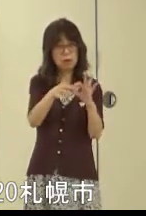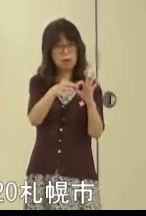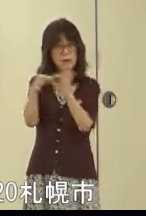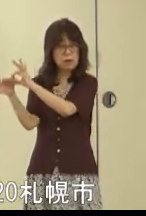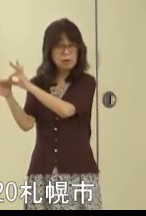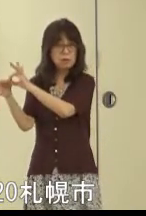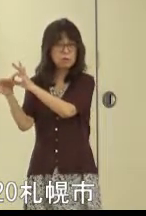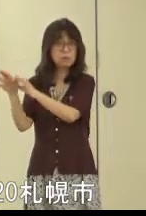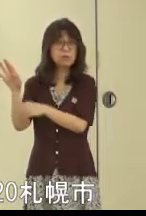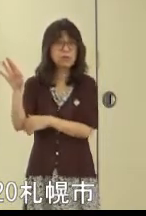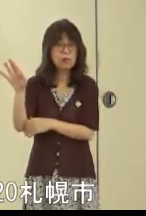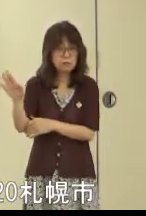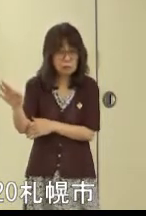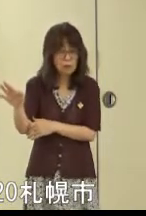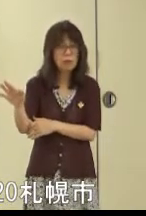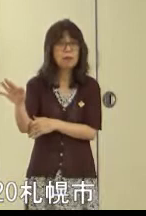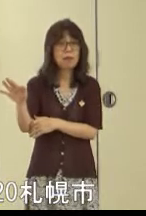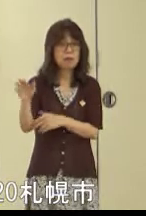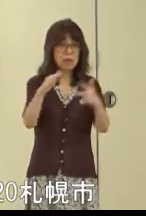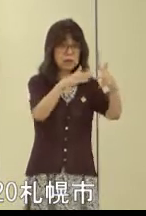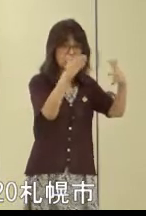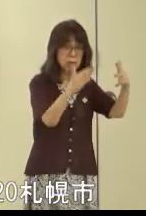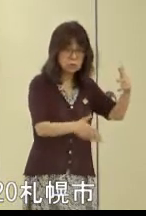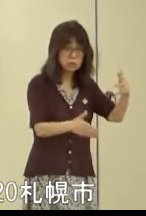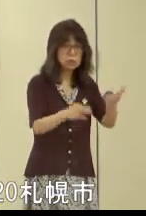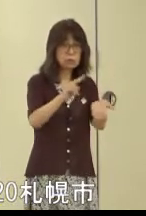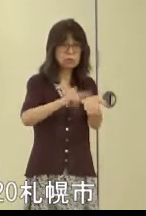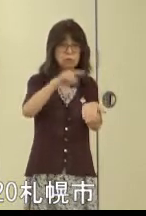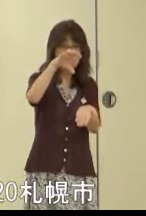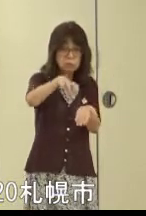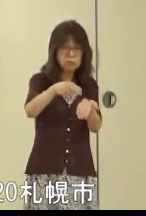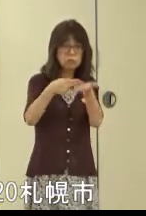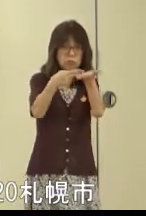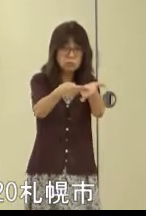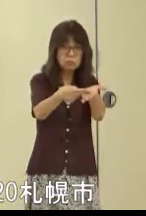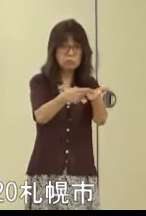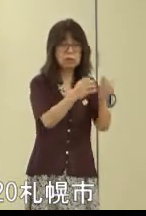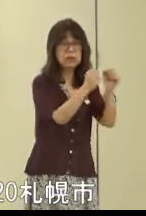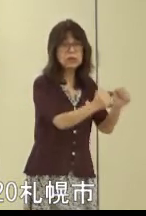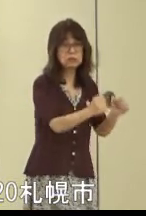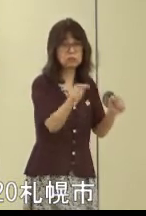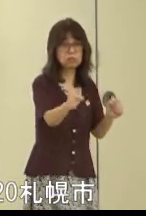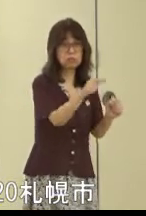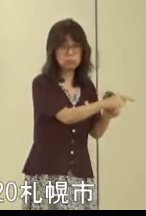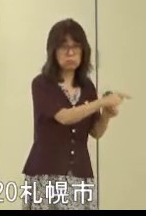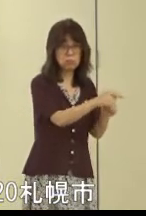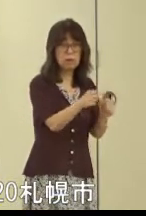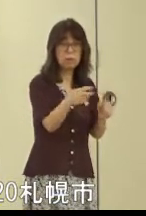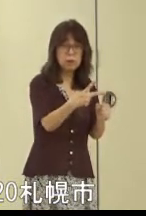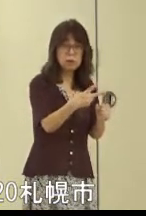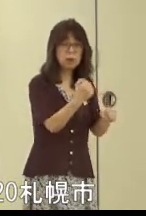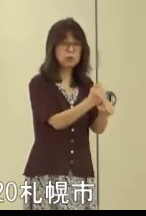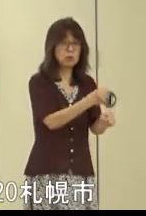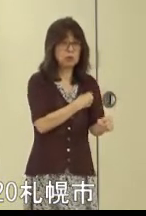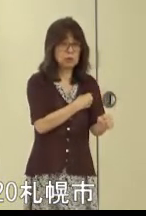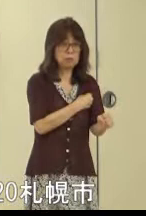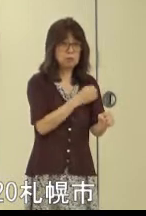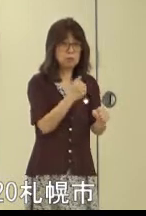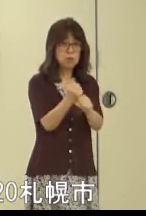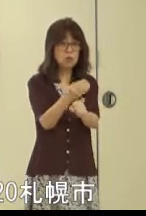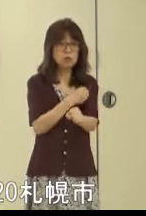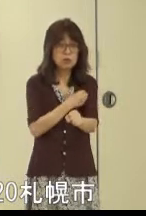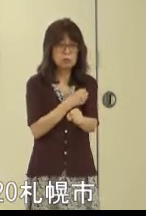その施設なり入所されている方にされている方あるいは従業員の方の pcr 検査を